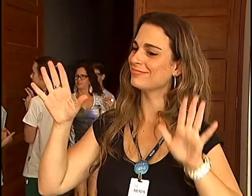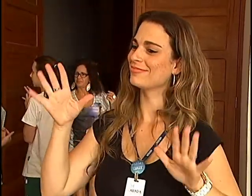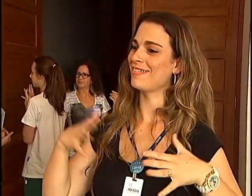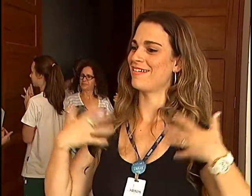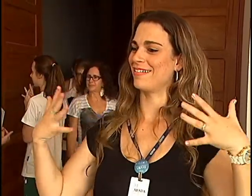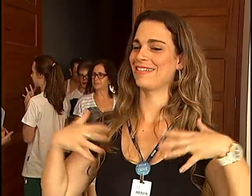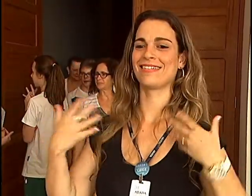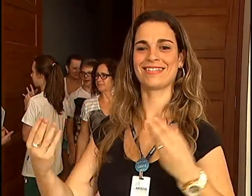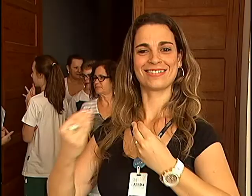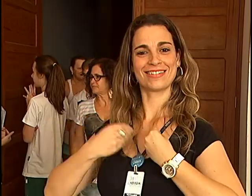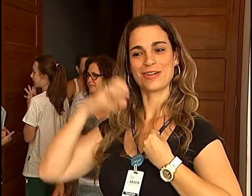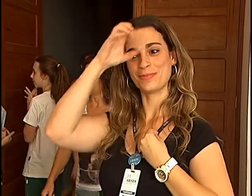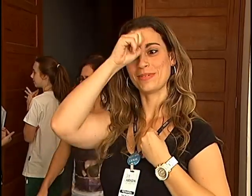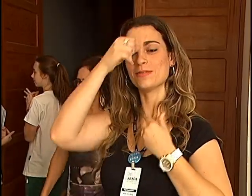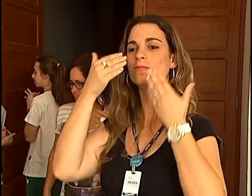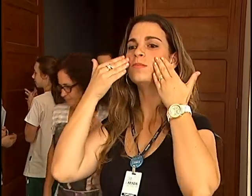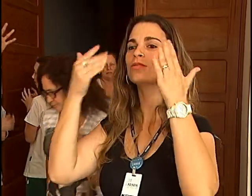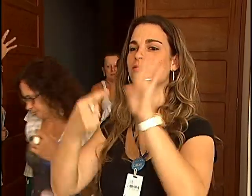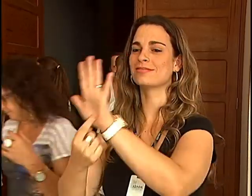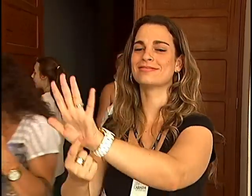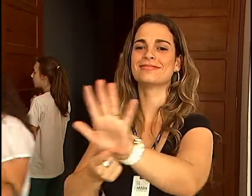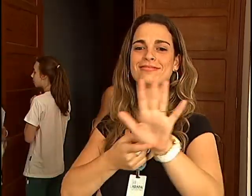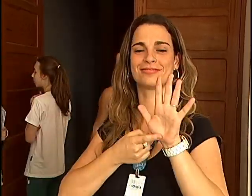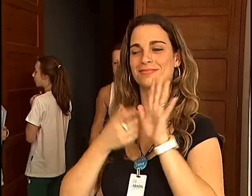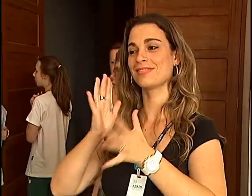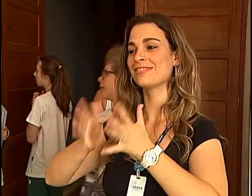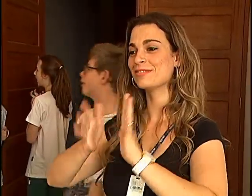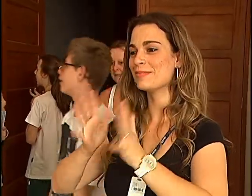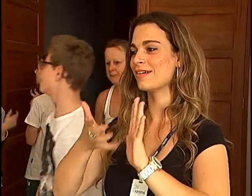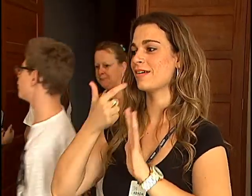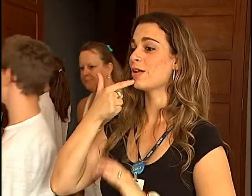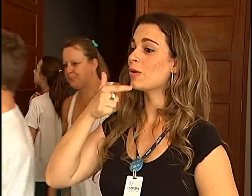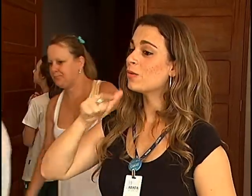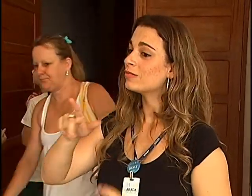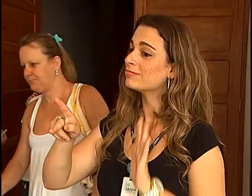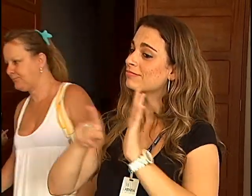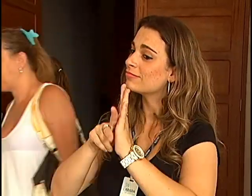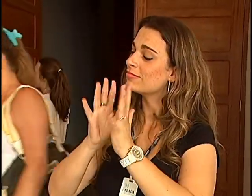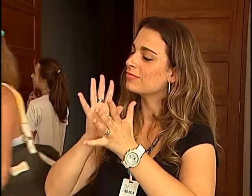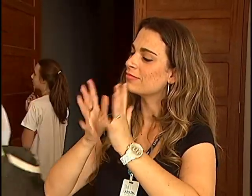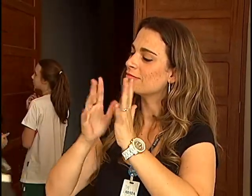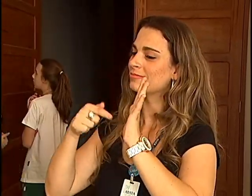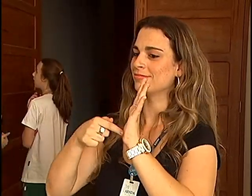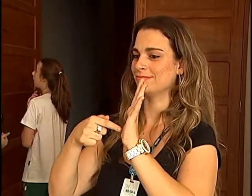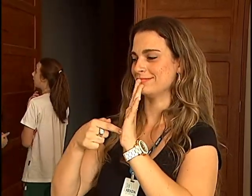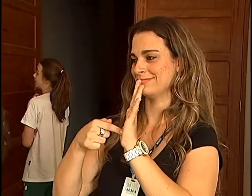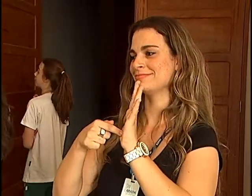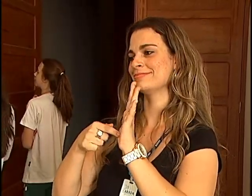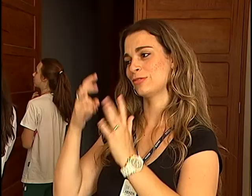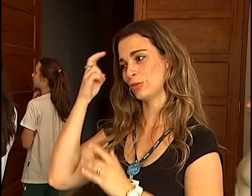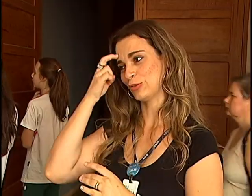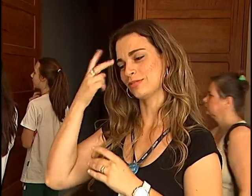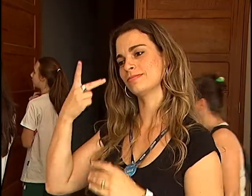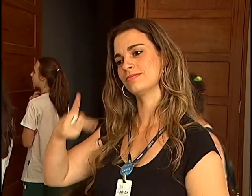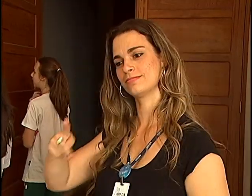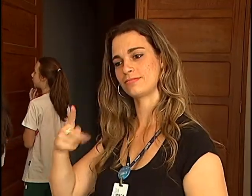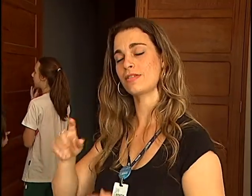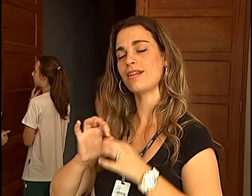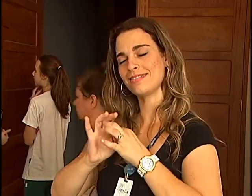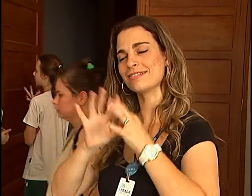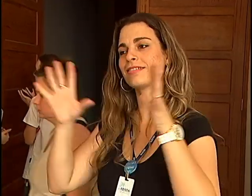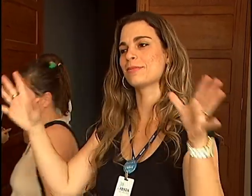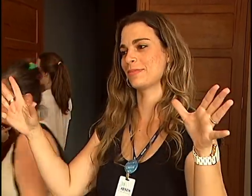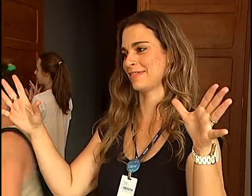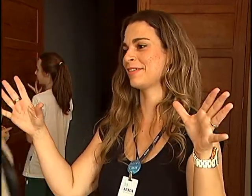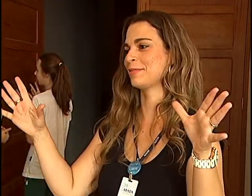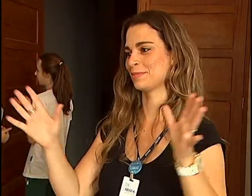pouco tímidas têm vergonha e o teatro traz a oportunidade de ele se expressar em melhor e ajuda a valorizar e